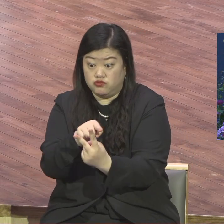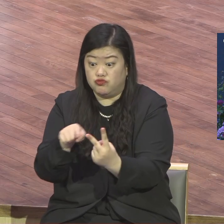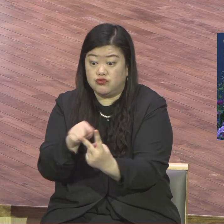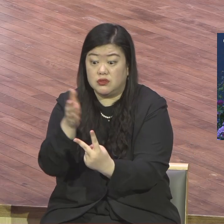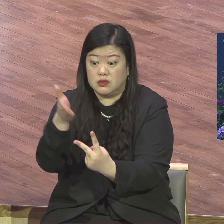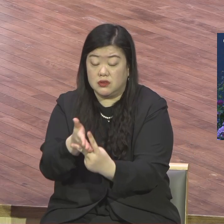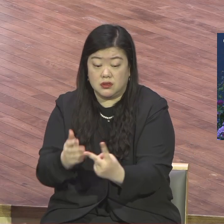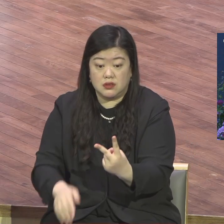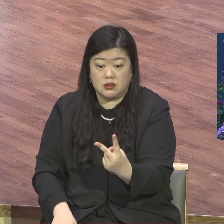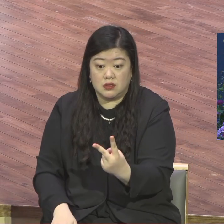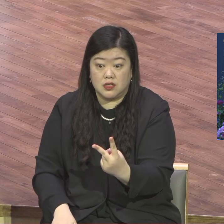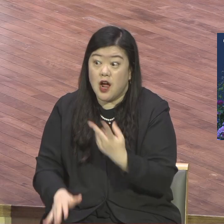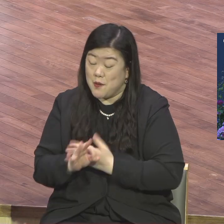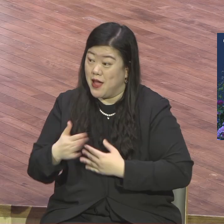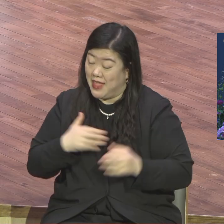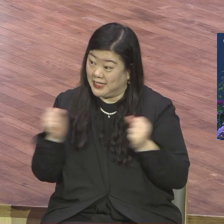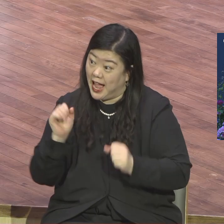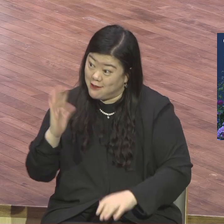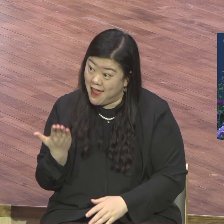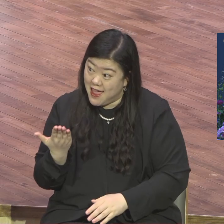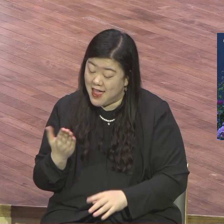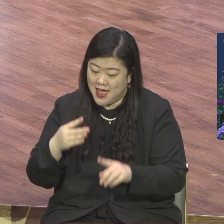여기서 찾으라 그 말입니까?